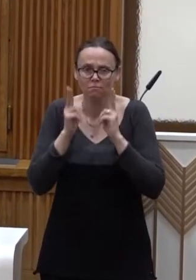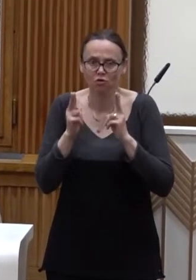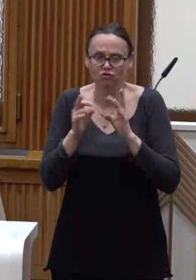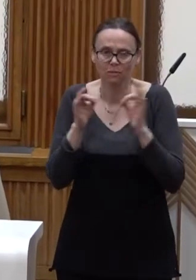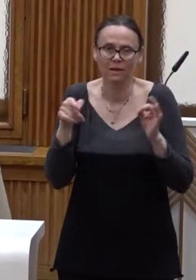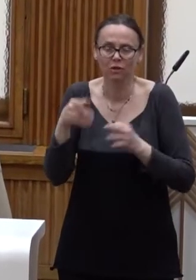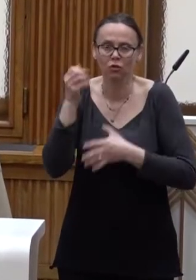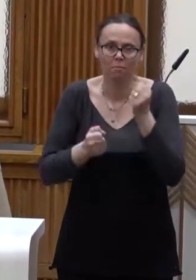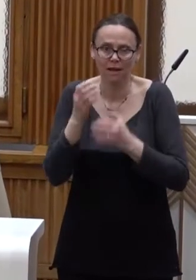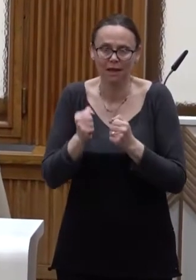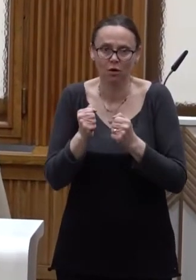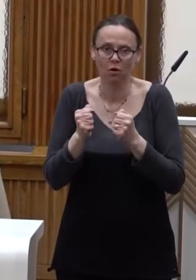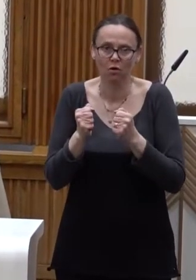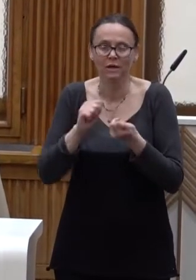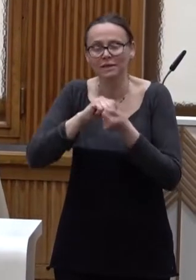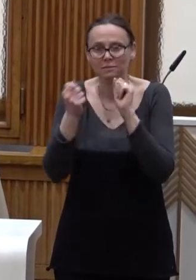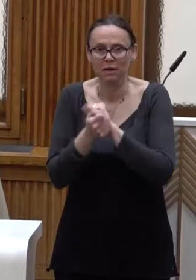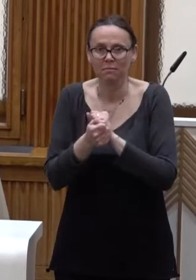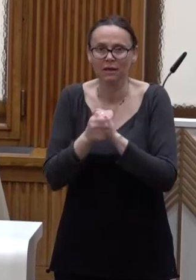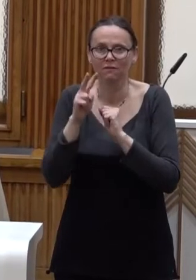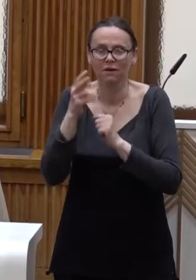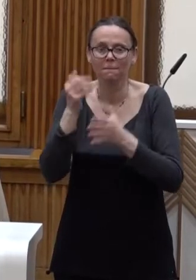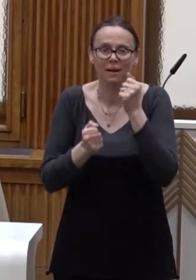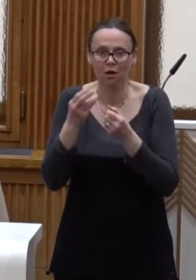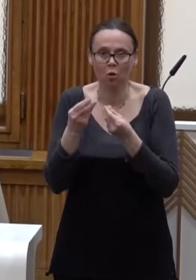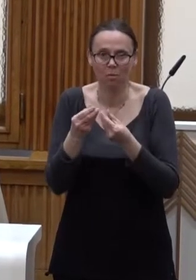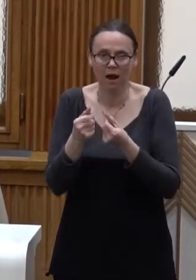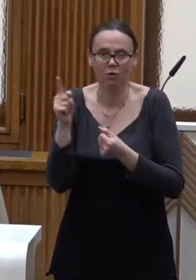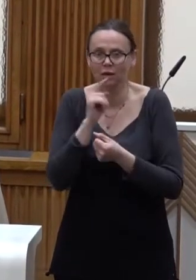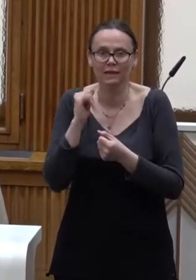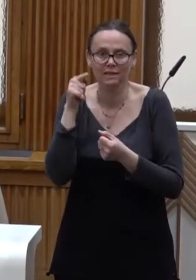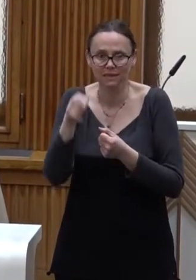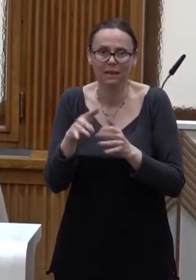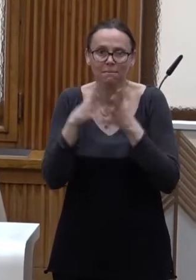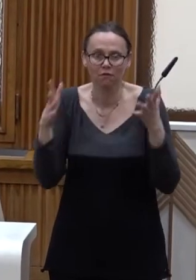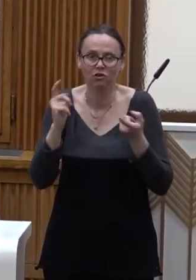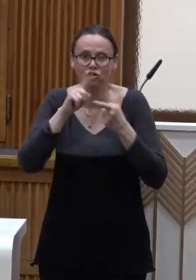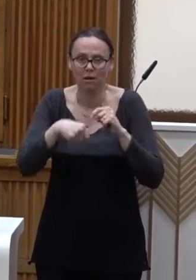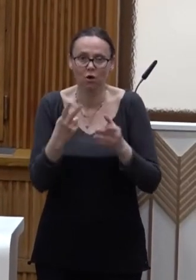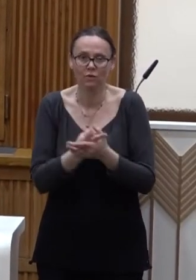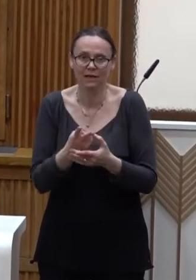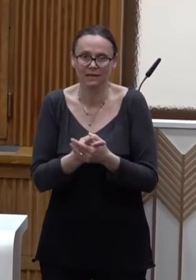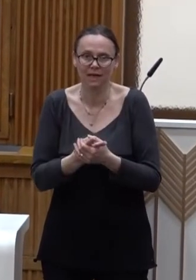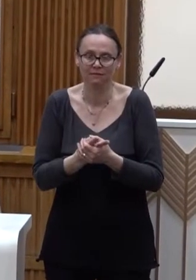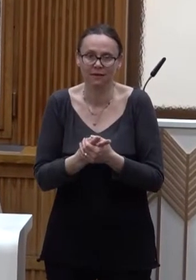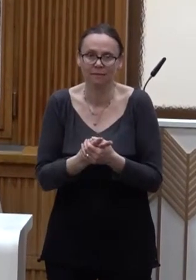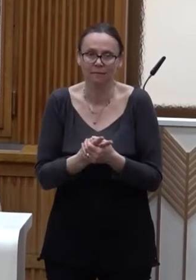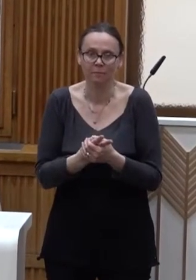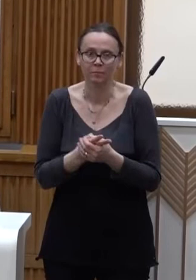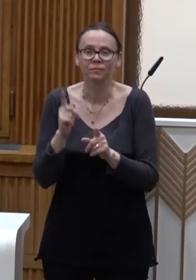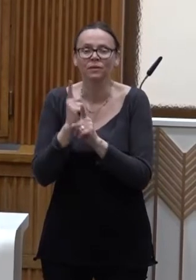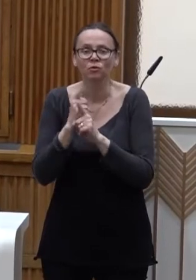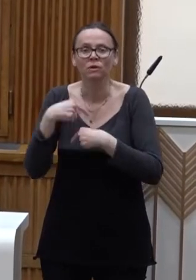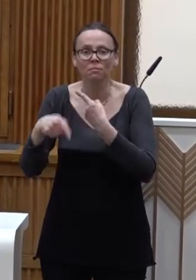mleko opraši oziroma spremeni v mleko v prahu in da se z njim poveča blagovne rezerve. Prav